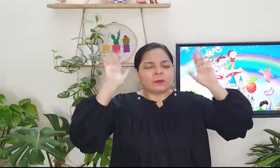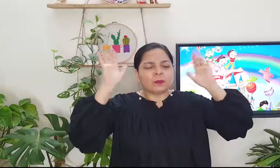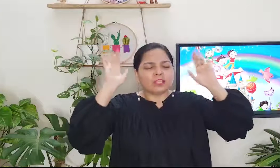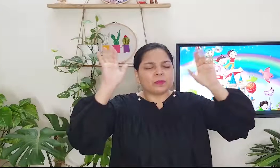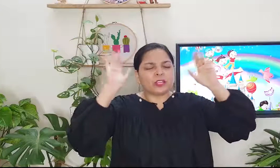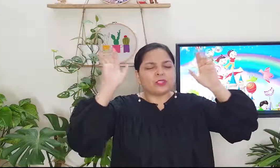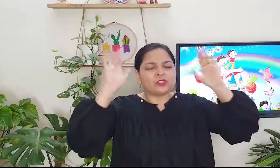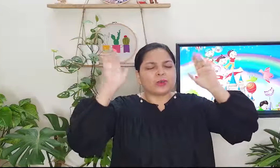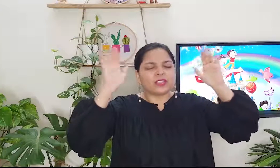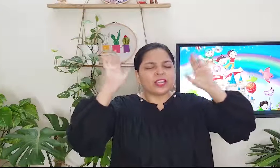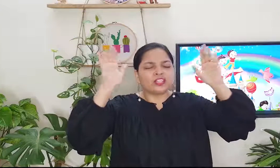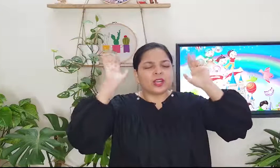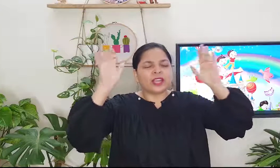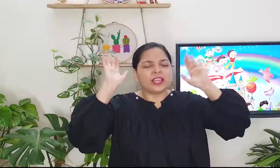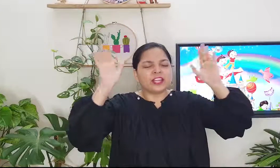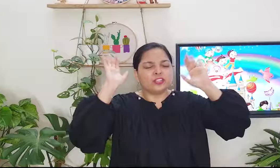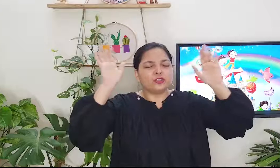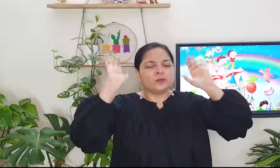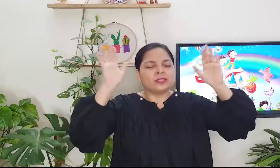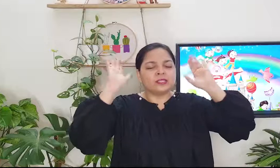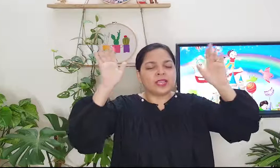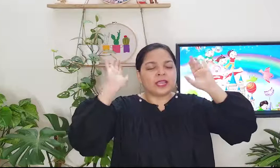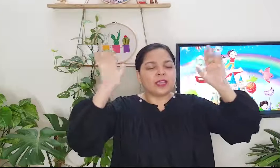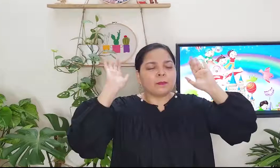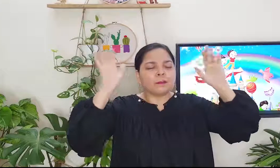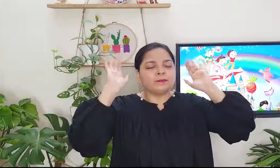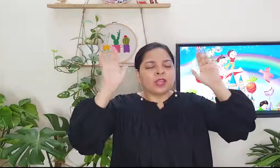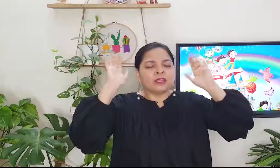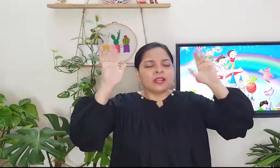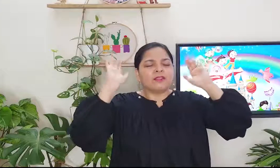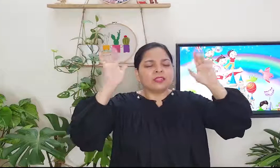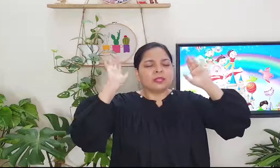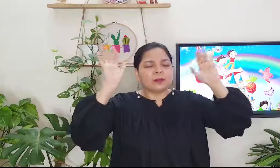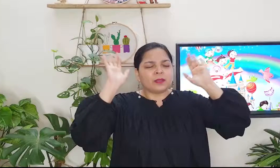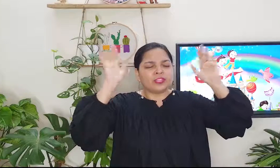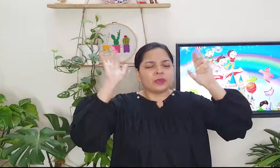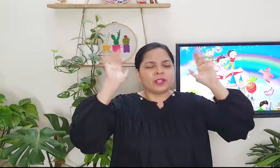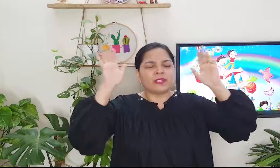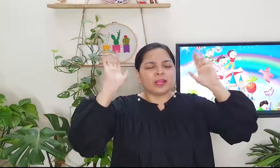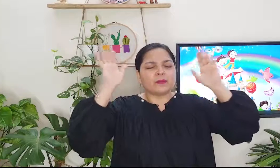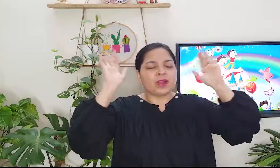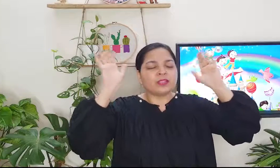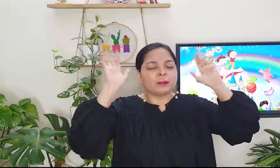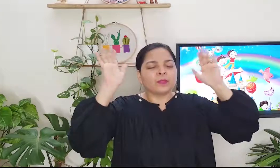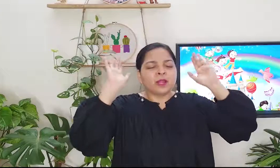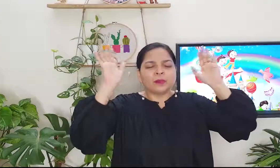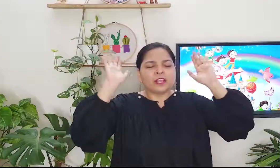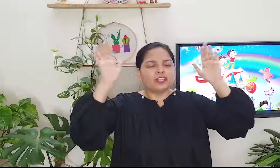ধন্যবাদ প্রভু। দৈব শাস্ত্রদের প্রভু এরা সুস্থ প্রভু যীশু খ্রিস্টের নামে ধন্যবাদ প্রভু। ধন্যবাদ এই সমস্ত প্রার্থনা আমি যীশু